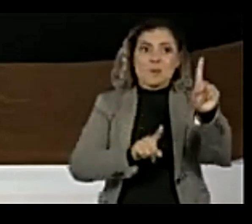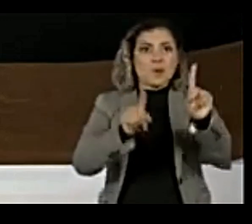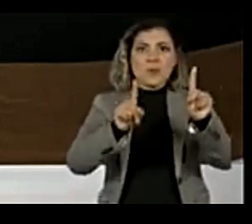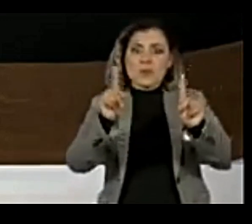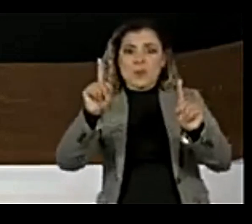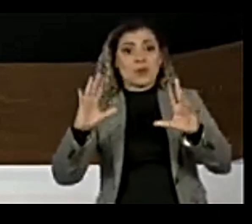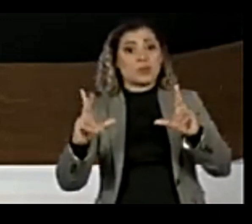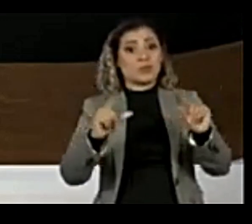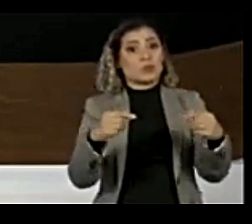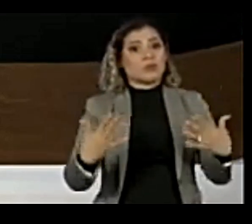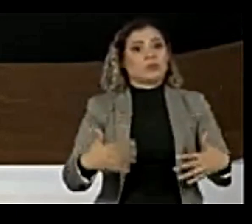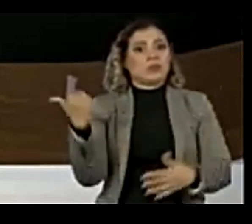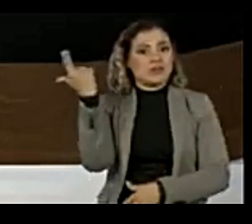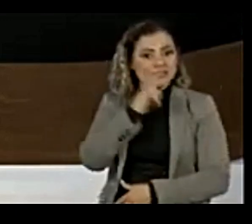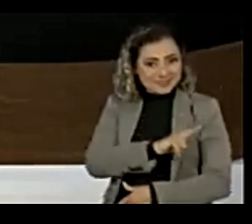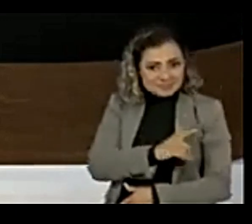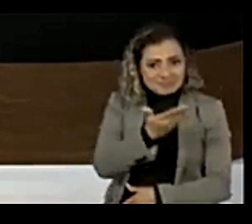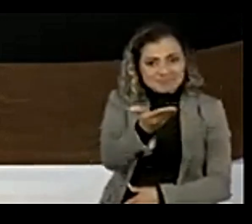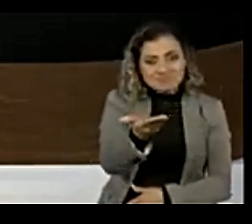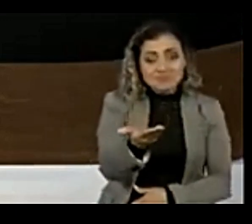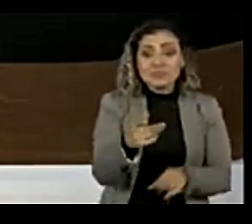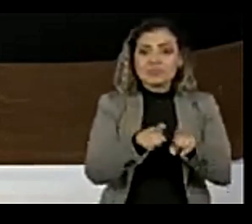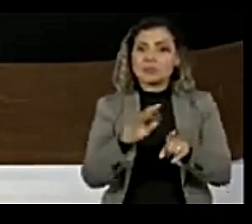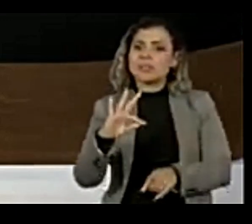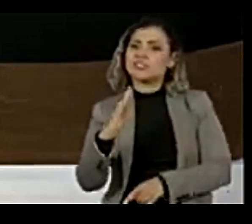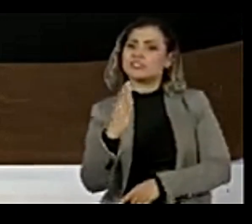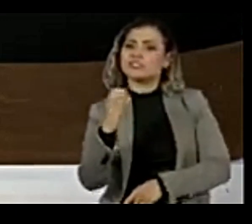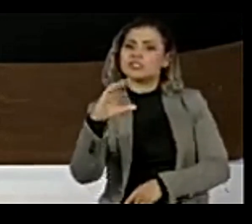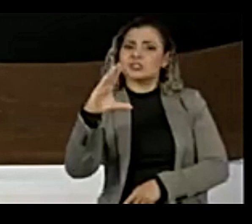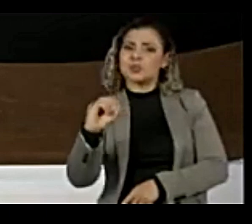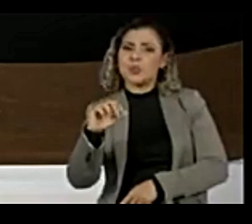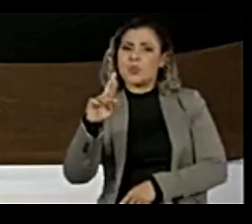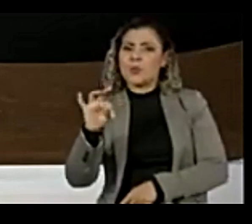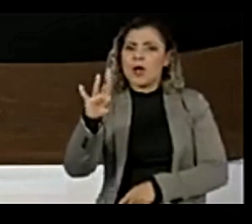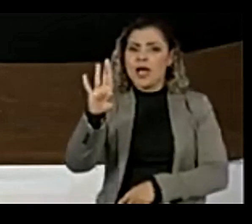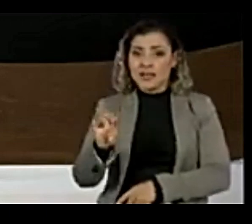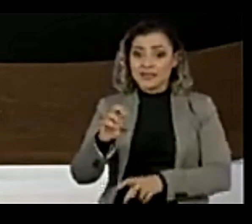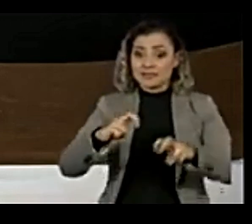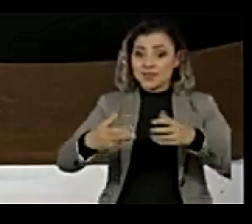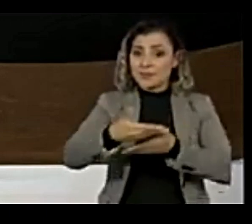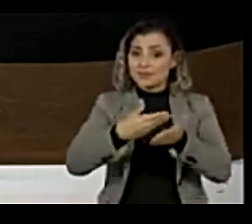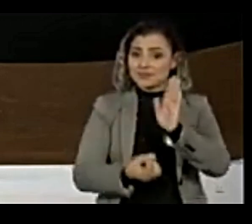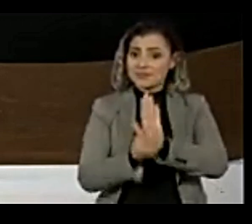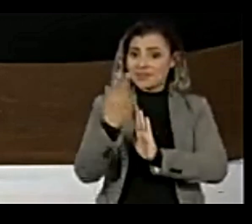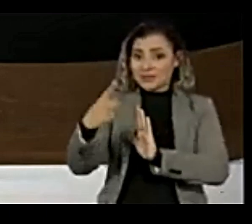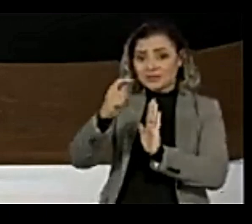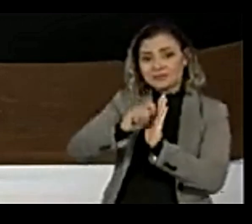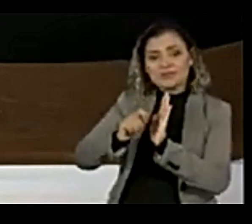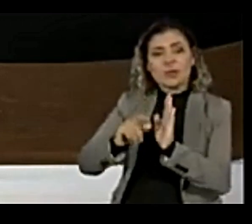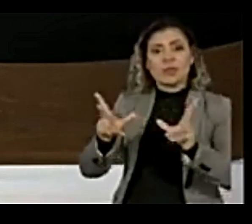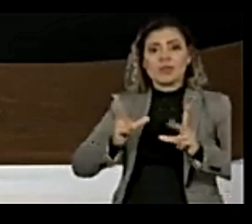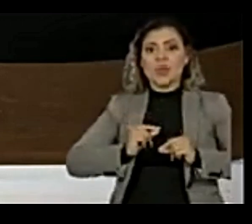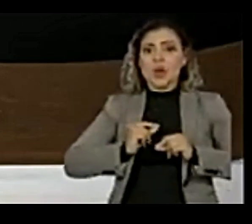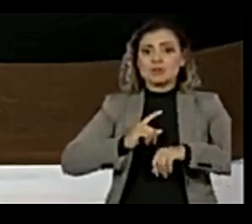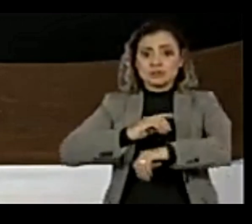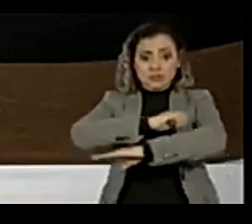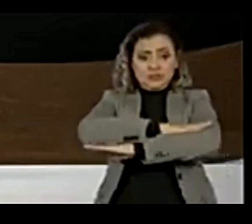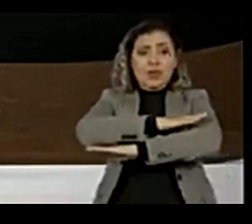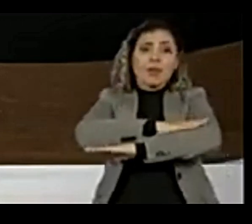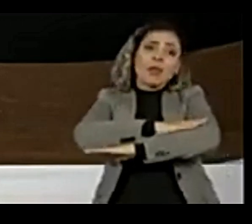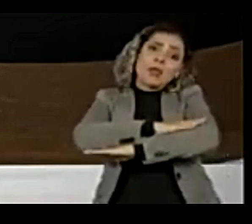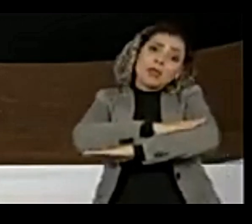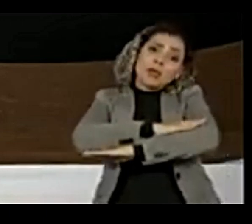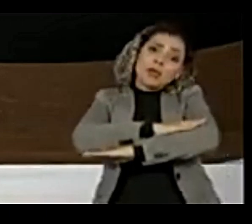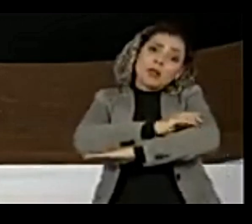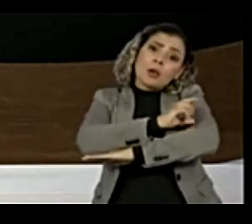em todas as telas. Como diria o Chico Buarque, o mesmo autor do Roda Viva, o tempo passou na janela e só